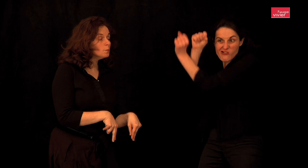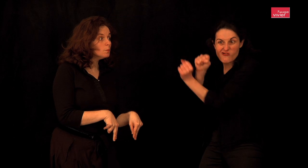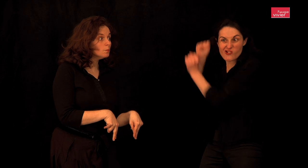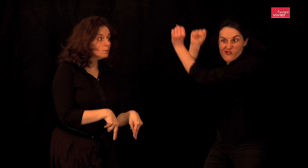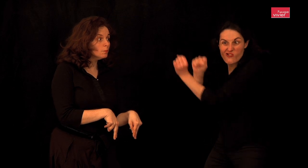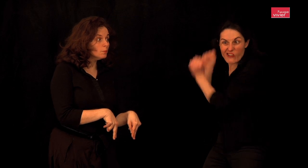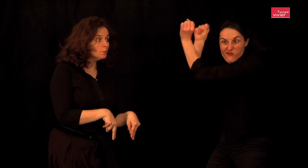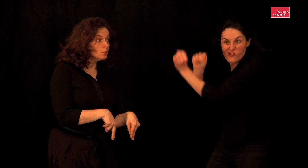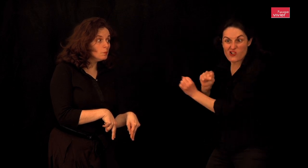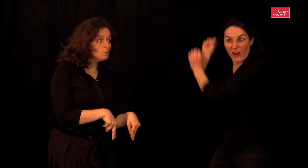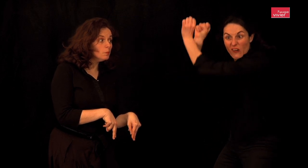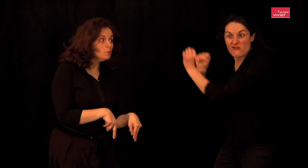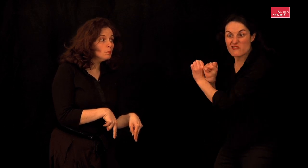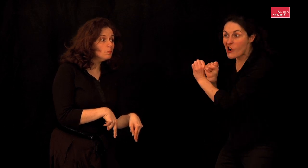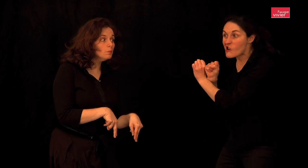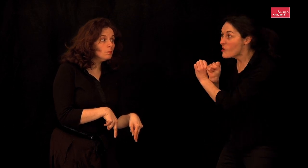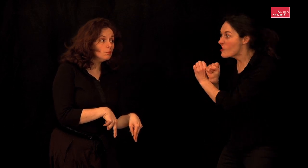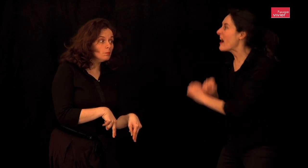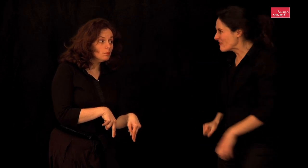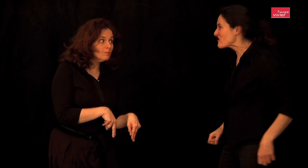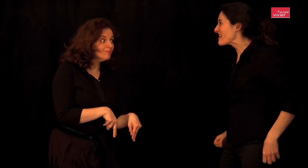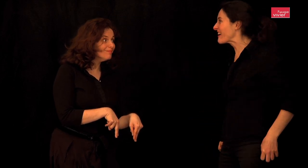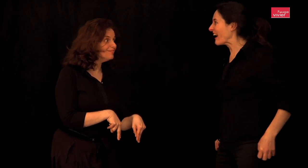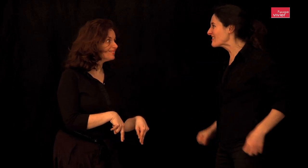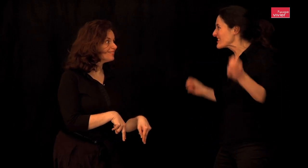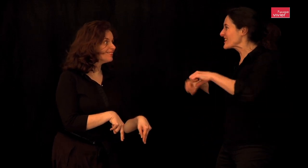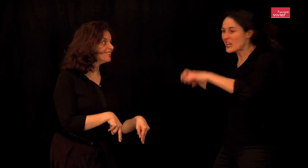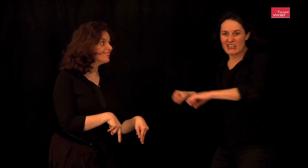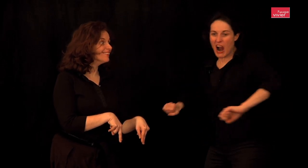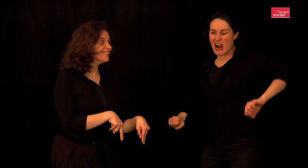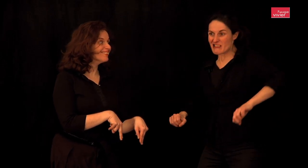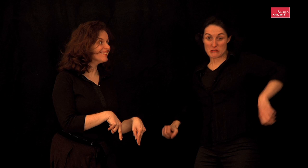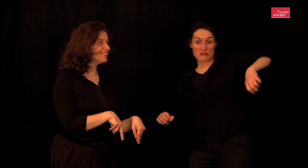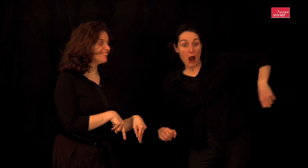D'accord.